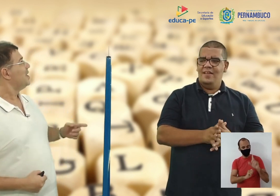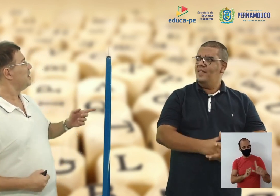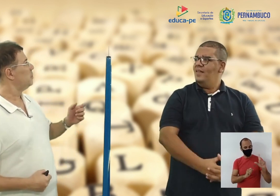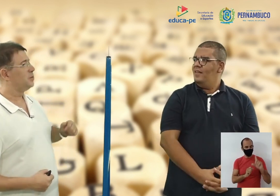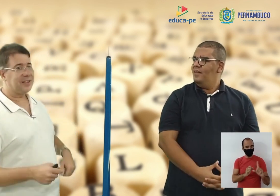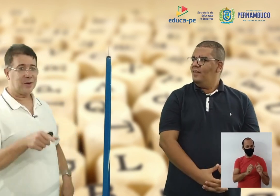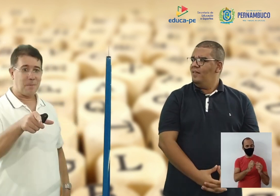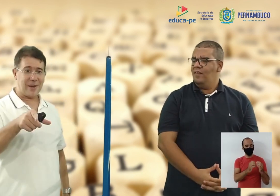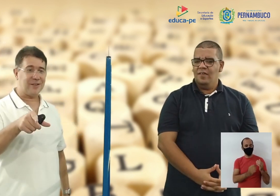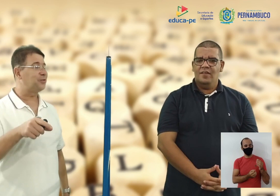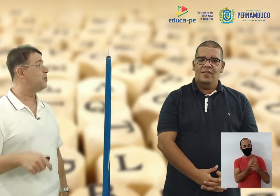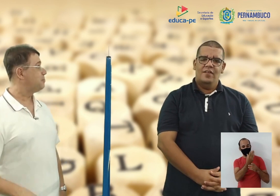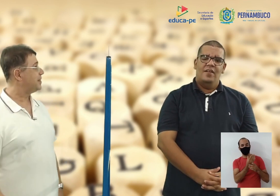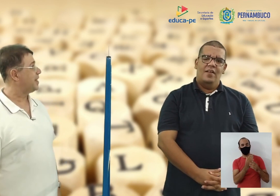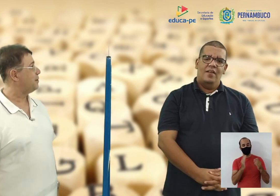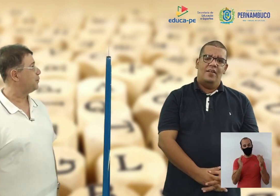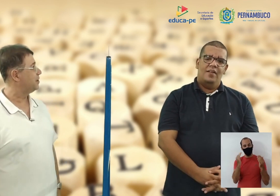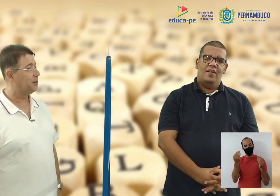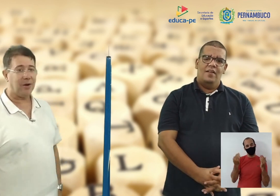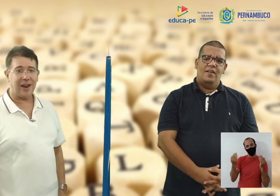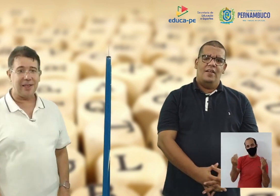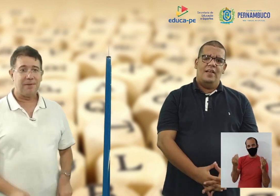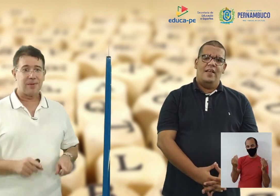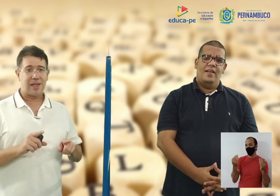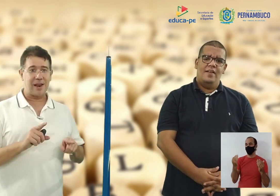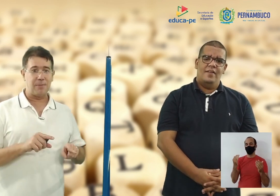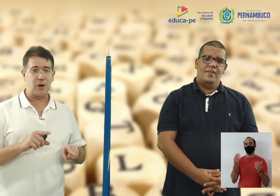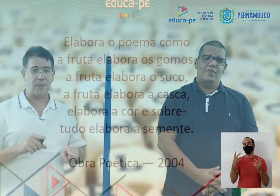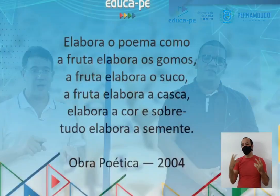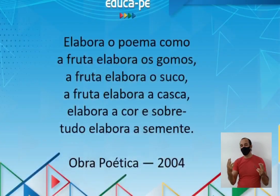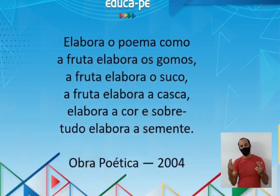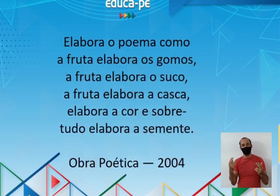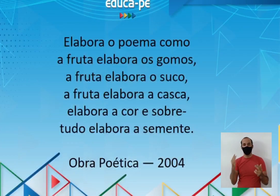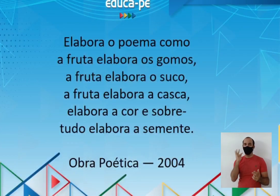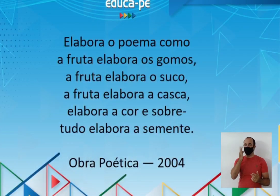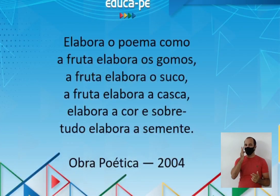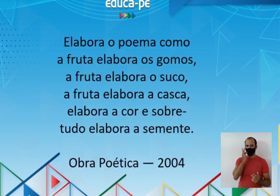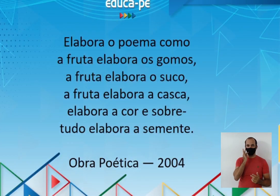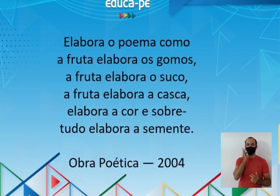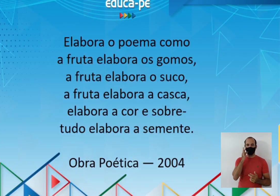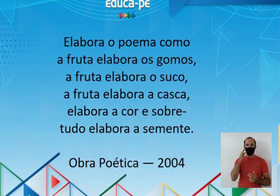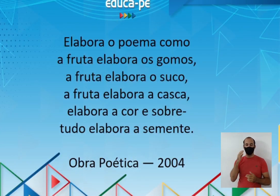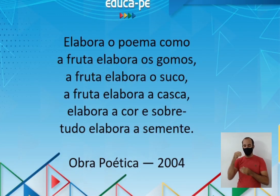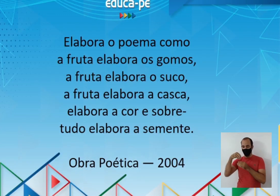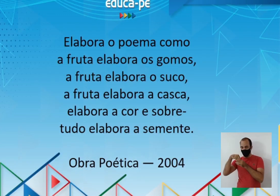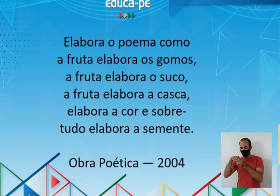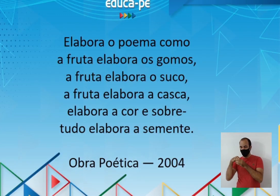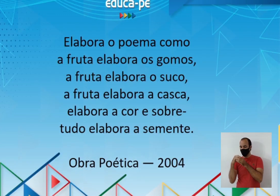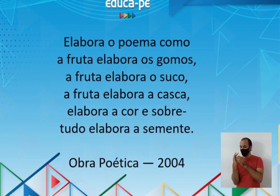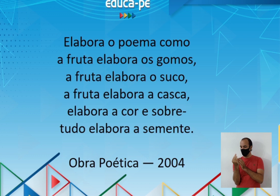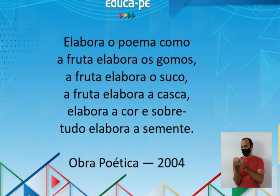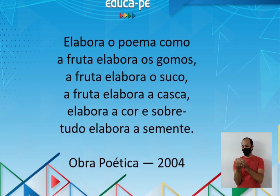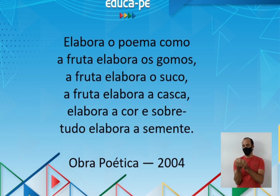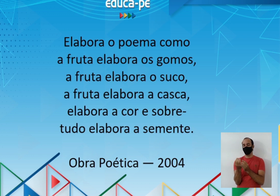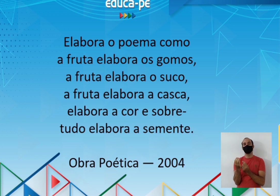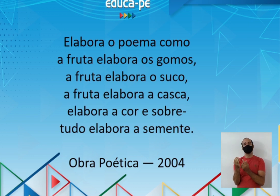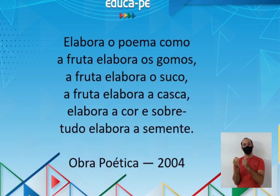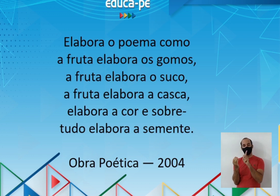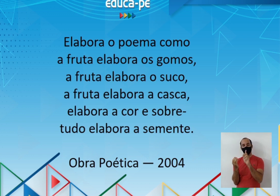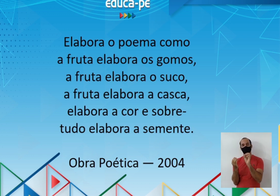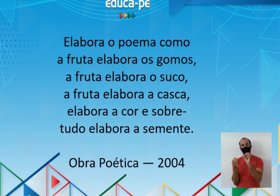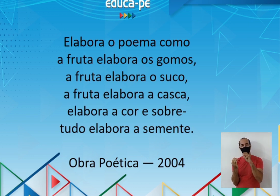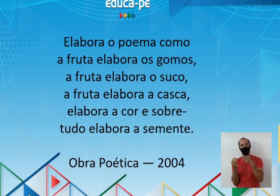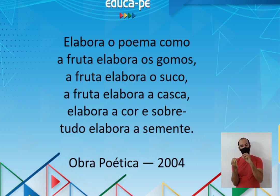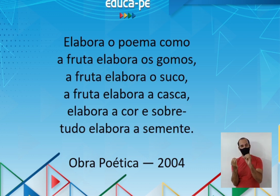poema. E ele usa comparações, metáforas, não é? Olha aí, elabora o poema como a fruta elabora os